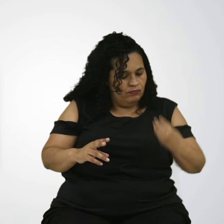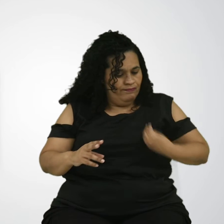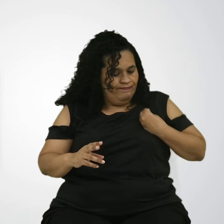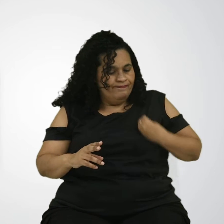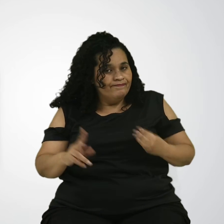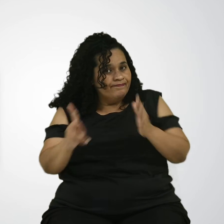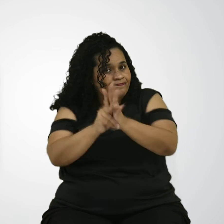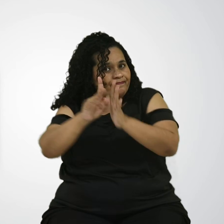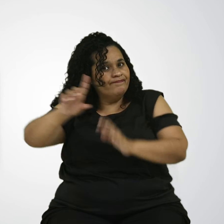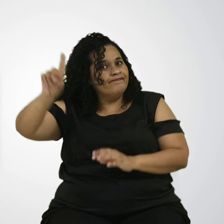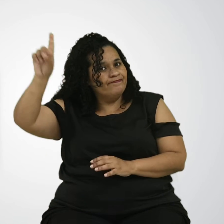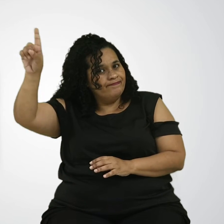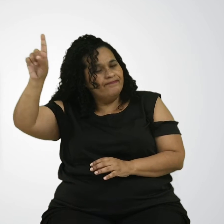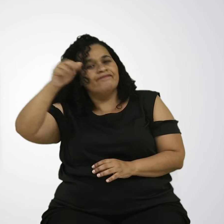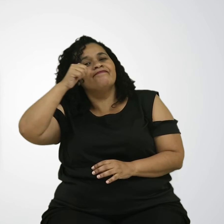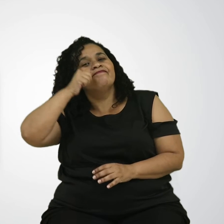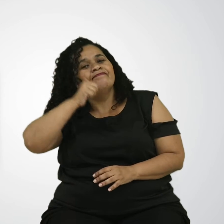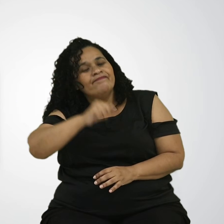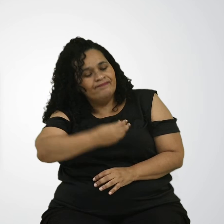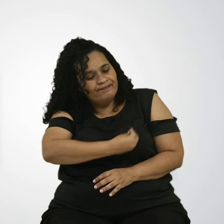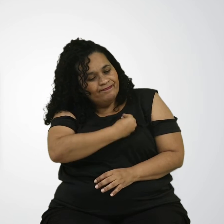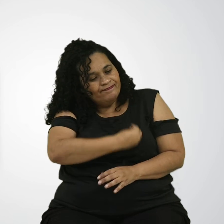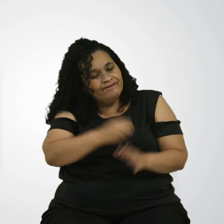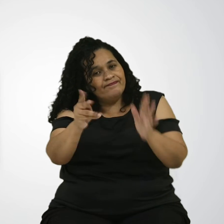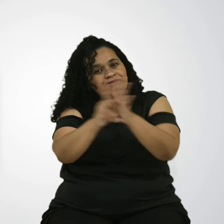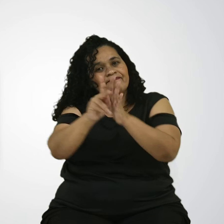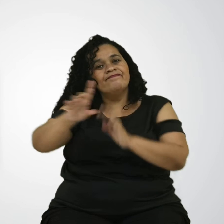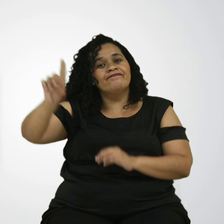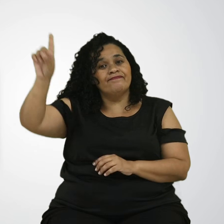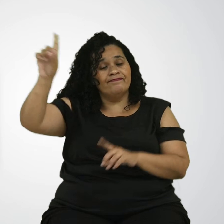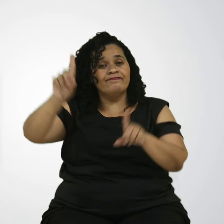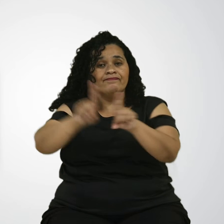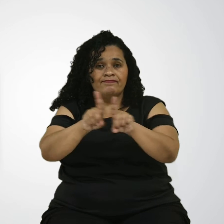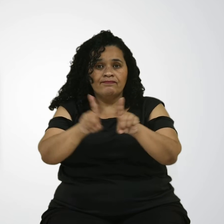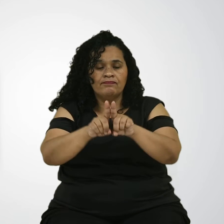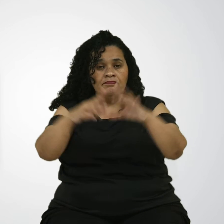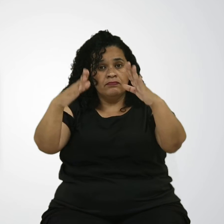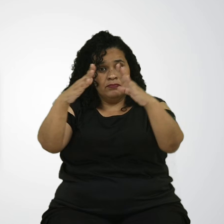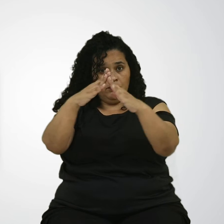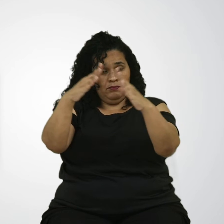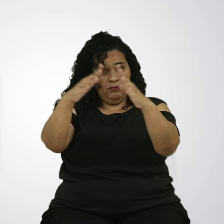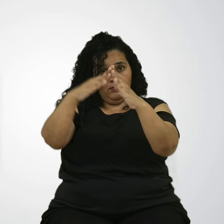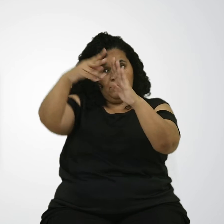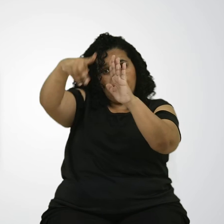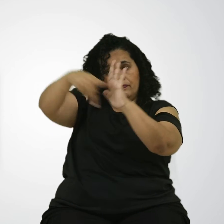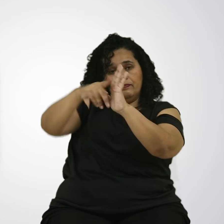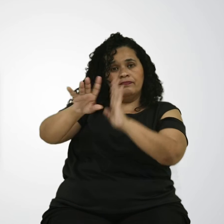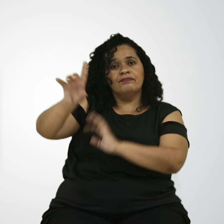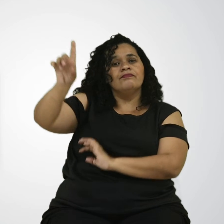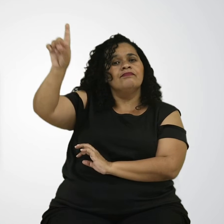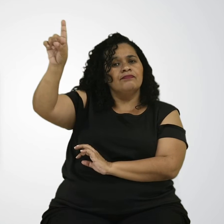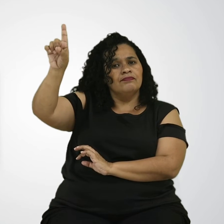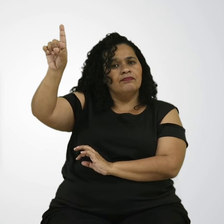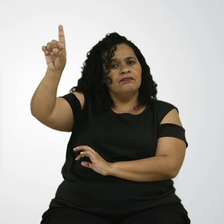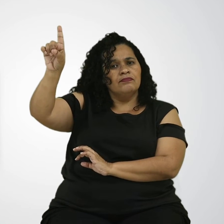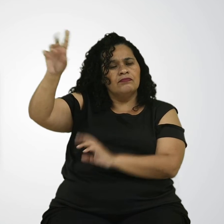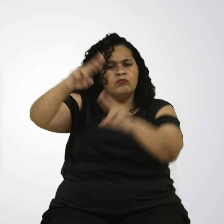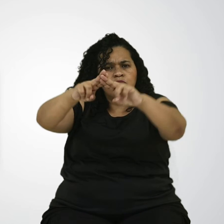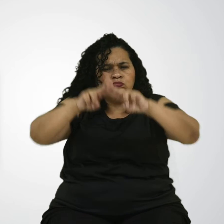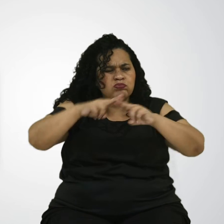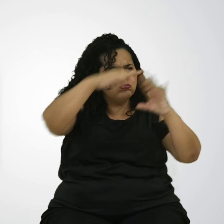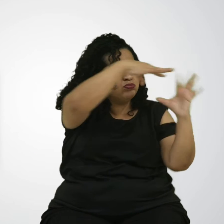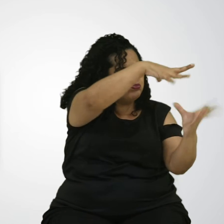cristão. E aí a gente não pode também entrar nessa de achar que esse mundo vai entender isso daqui.